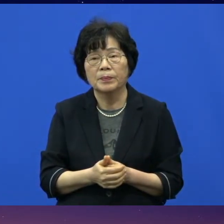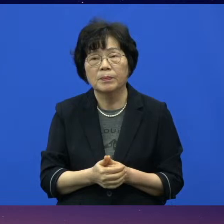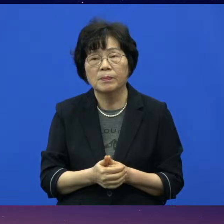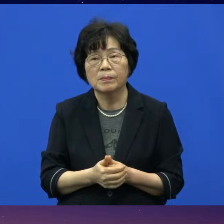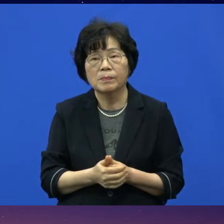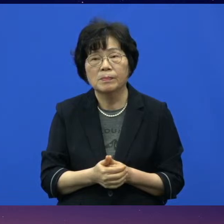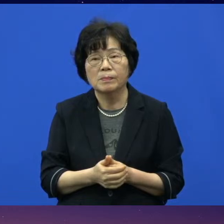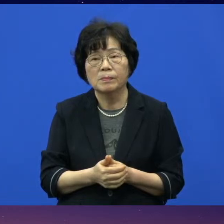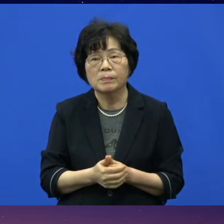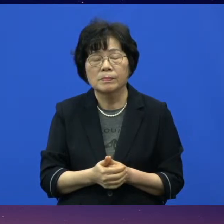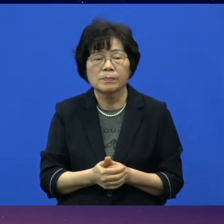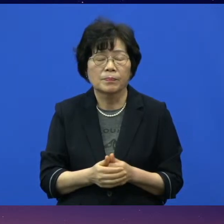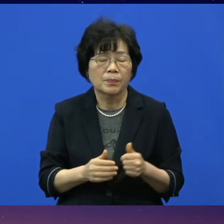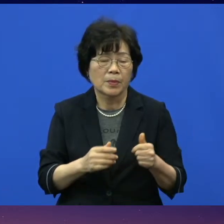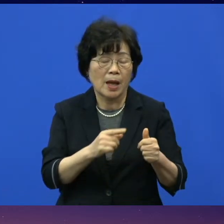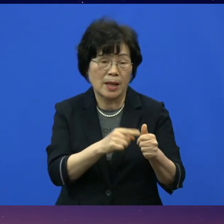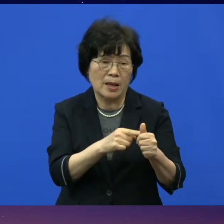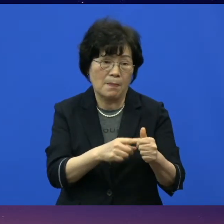근데 무릎 꿇잖아요.